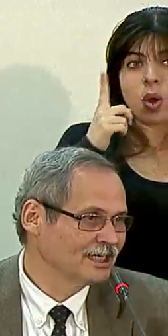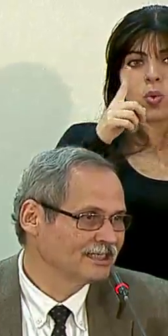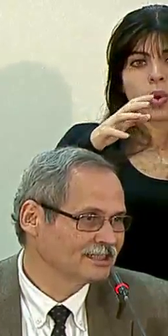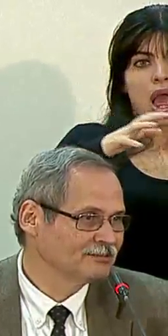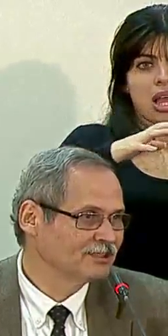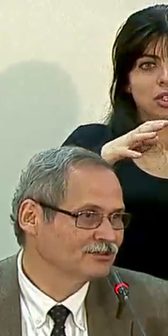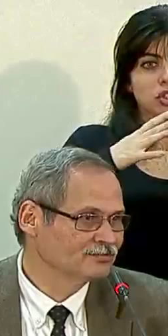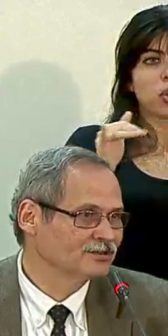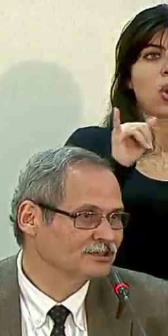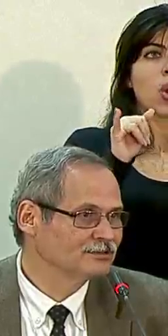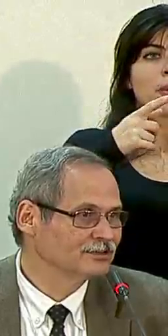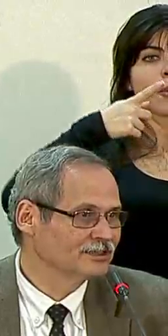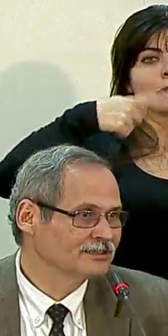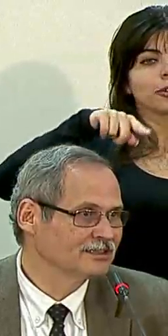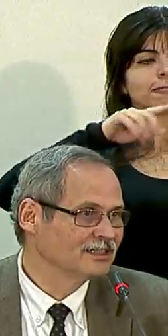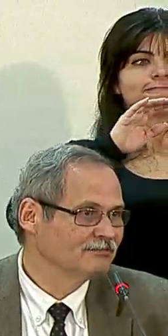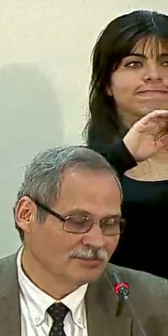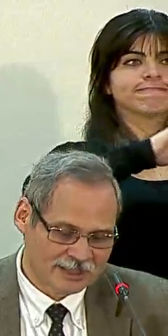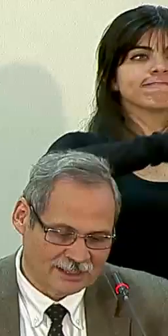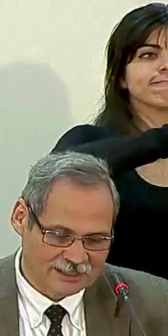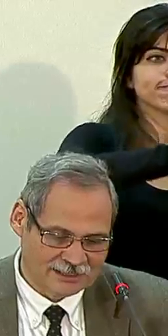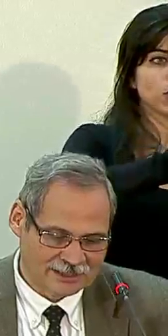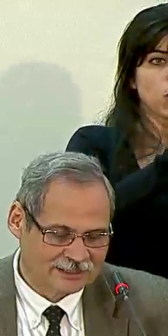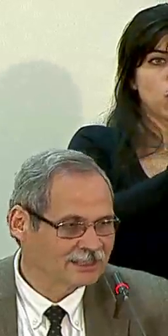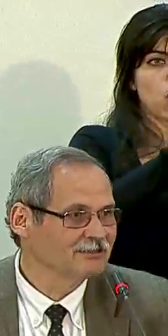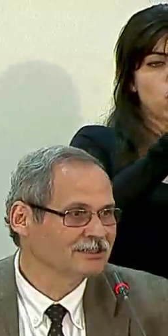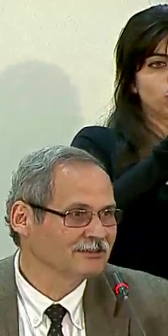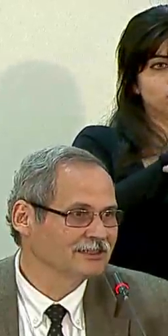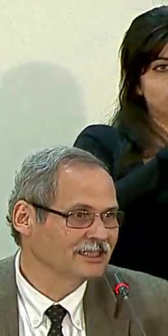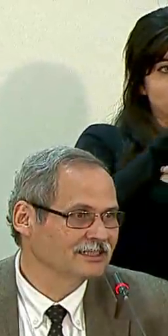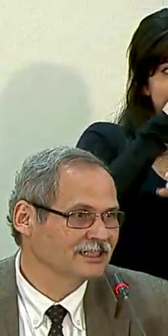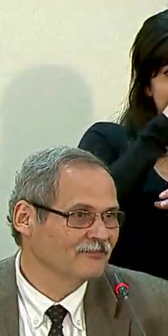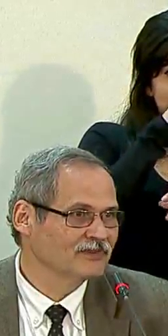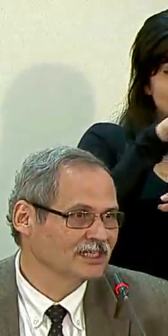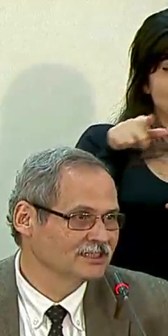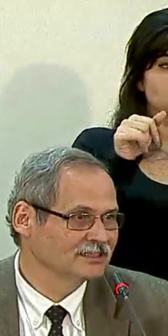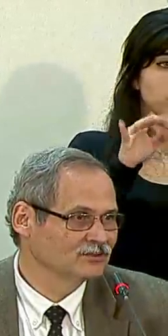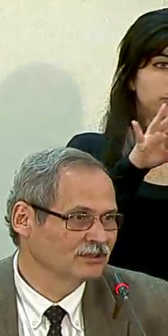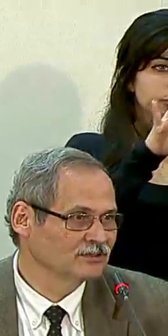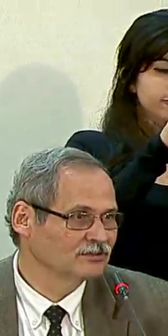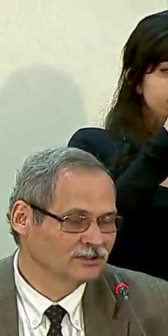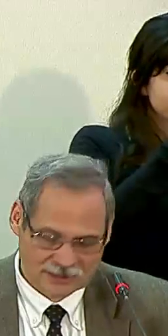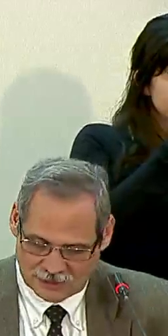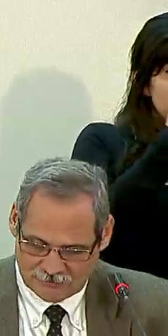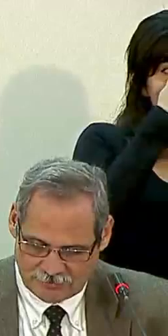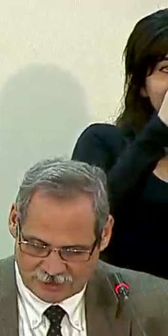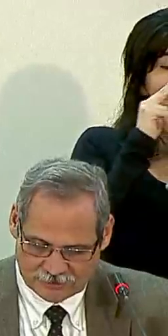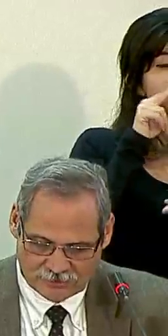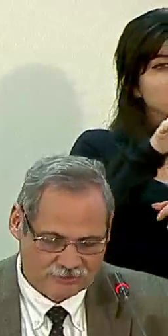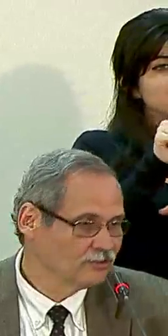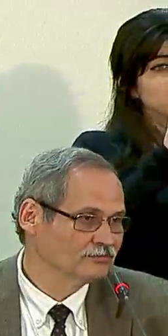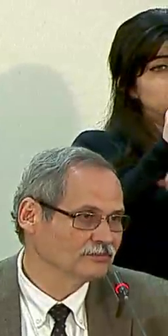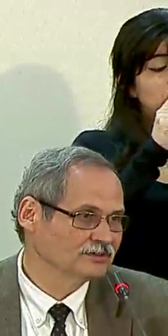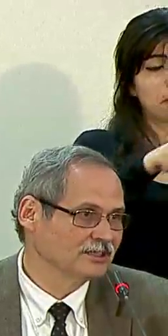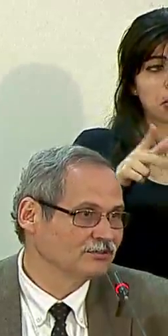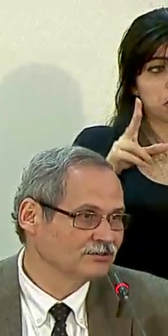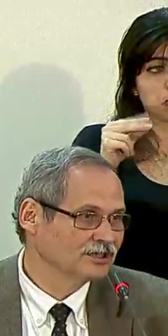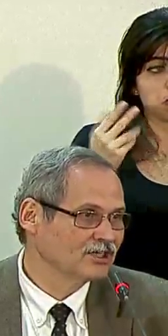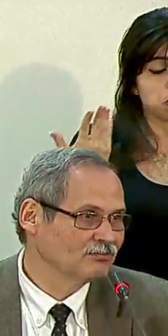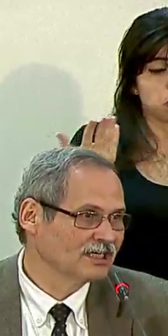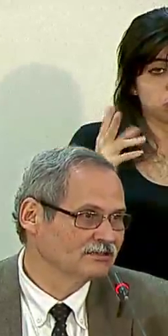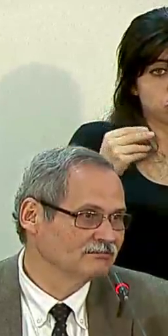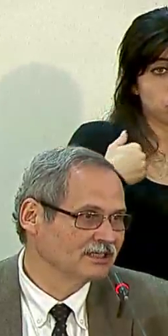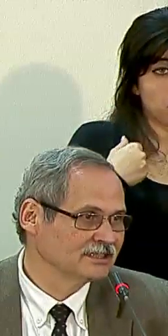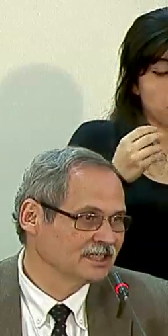acción solidaria también con los porcicultores para tratar de visibilizar esa situación. Pero